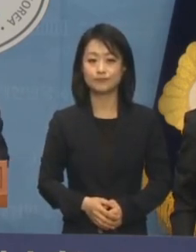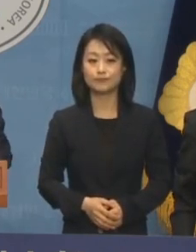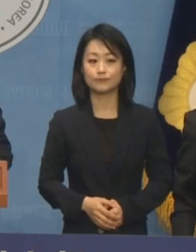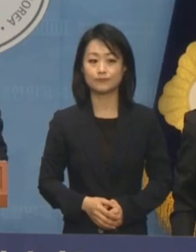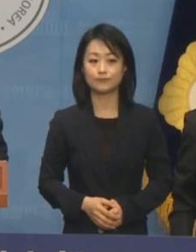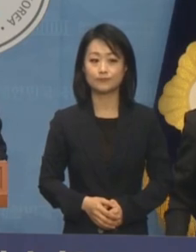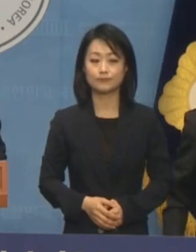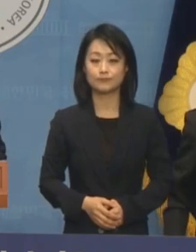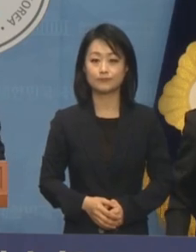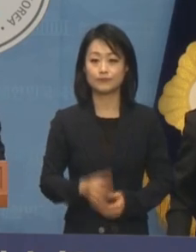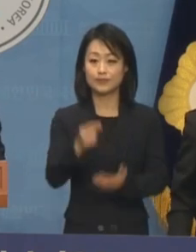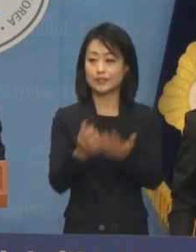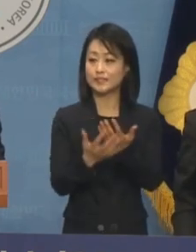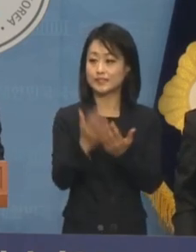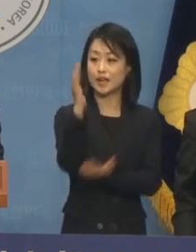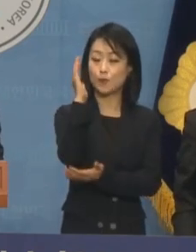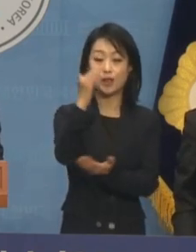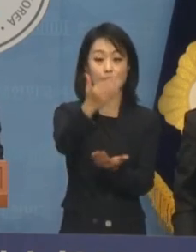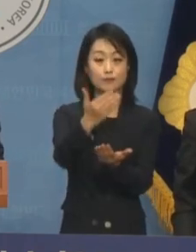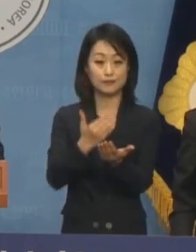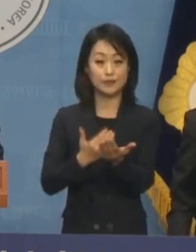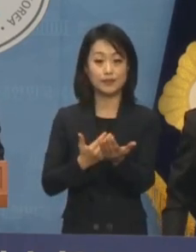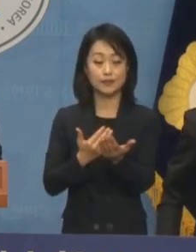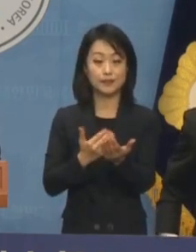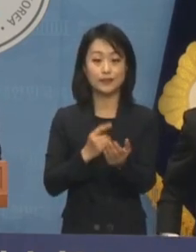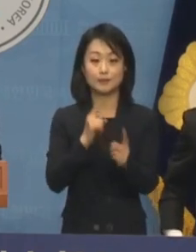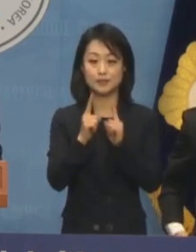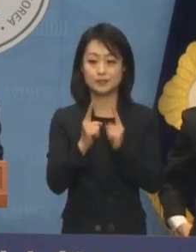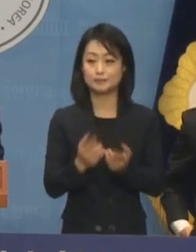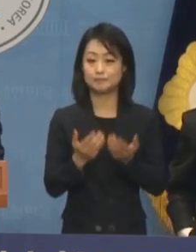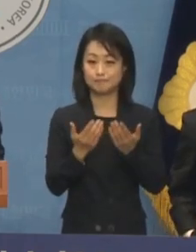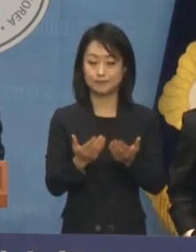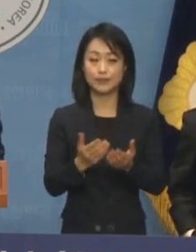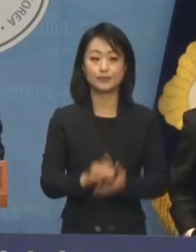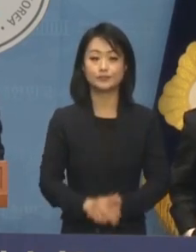그러면 기자회견문을 낭독하도록 하겠습니다.